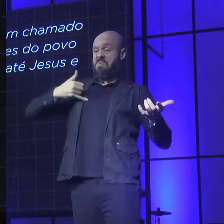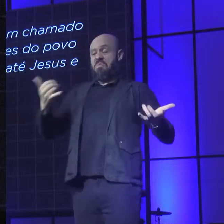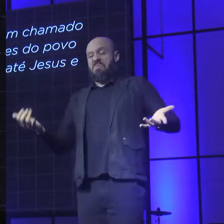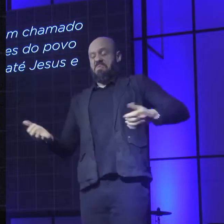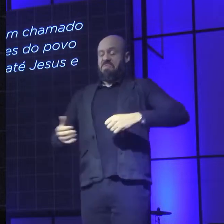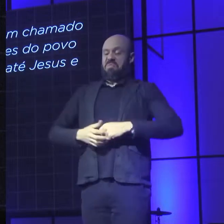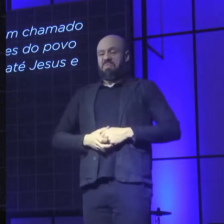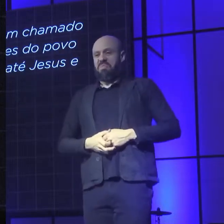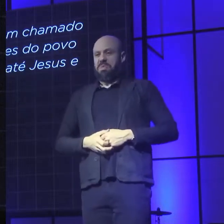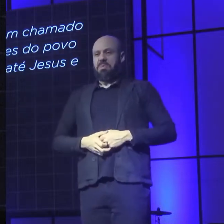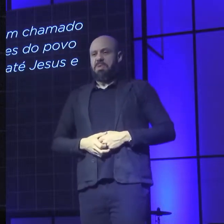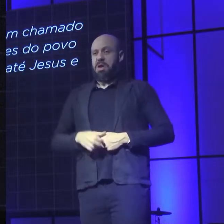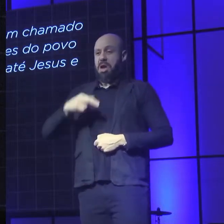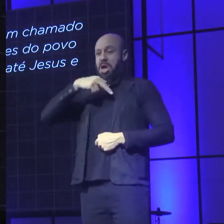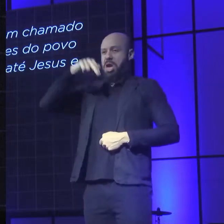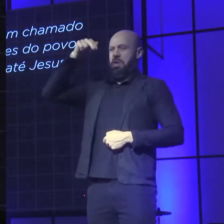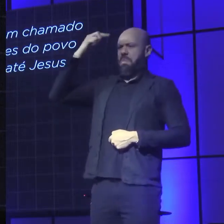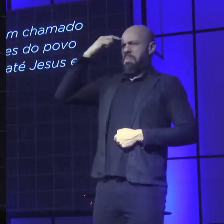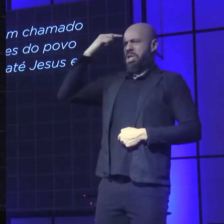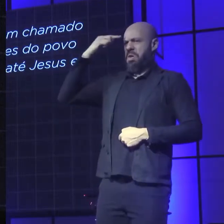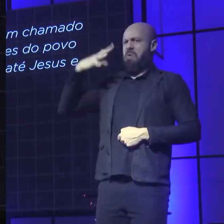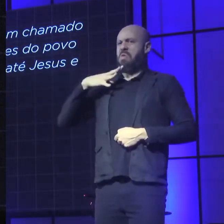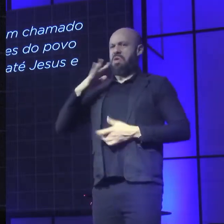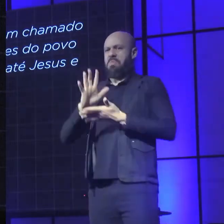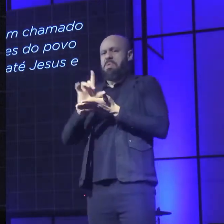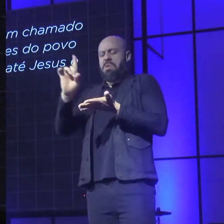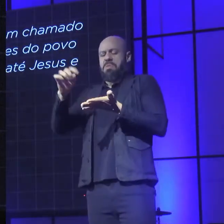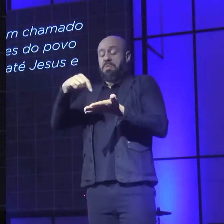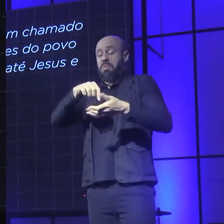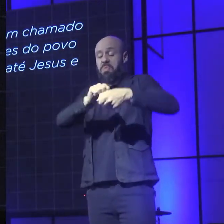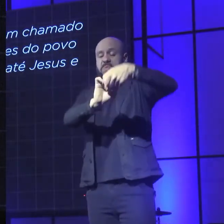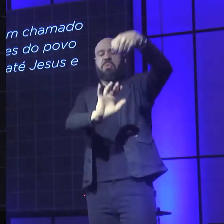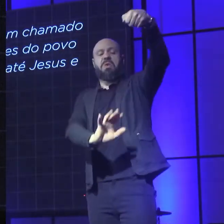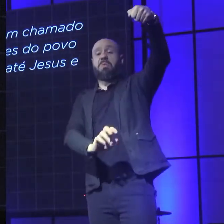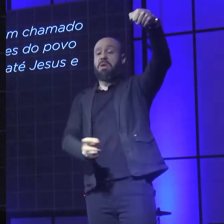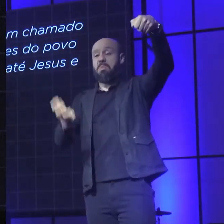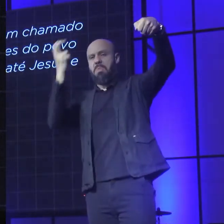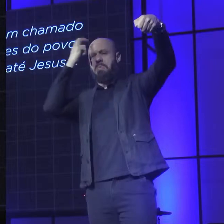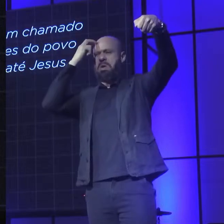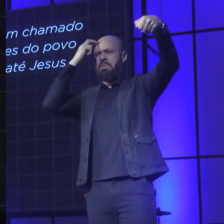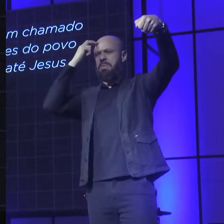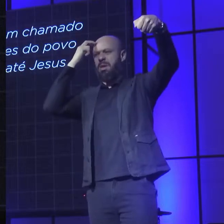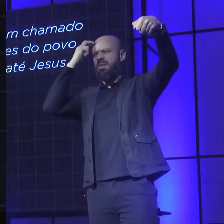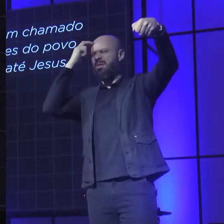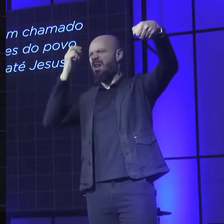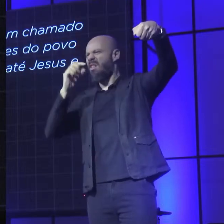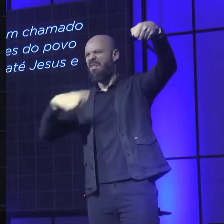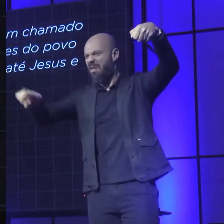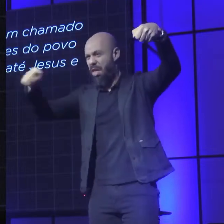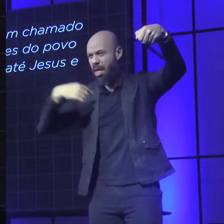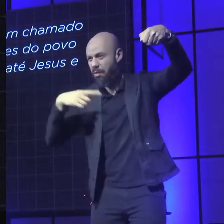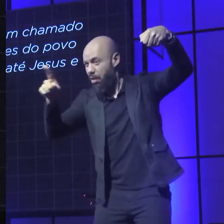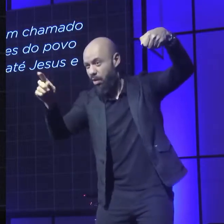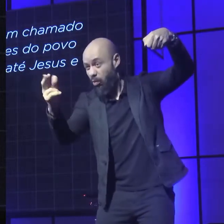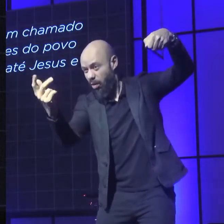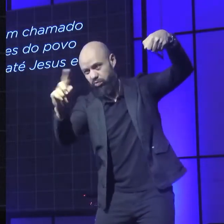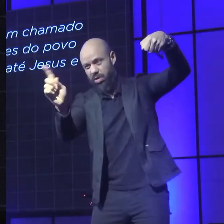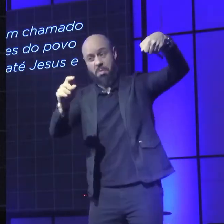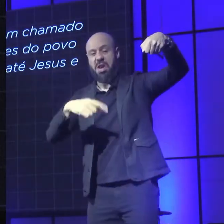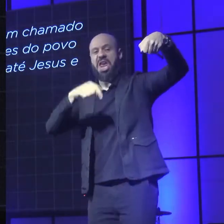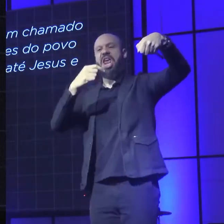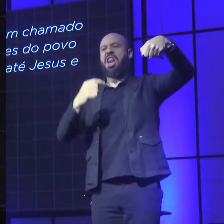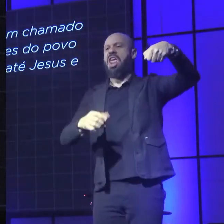Nicodemos, era um homem que conhecia a Bíblia, era um homem intelectual, não era um Zé Arruela, não, ele era um homem